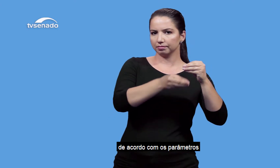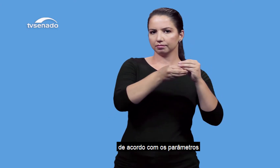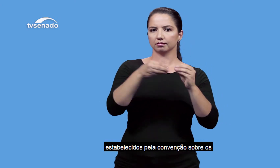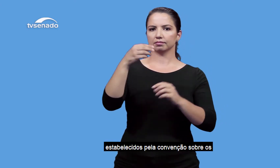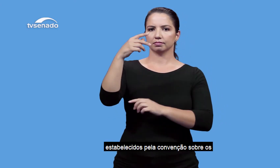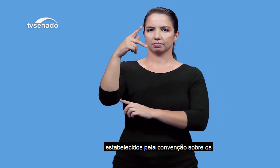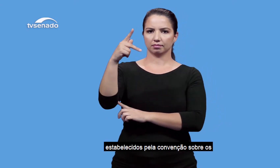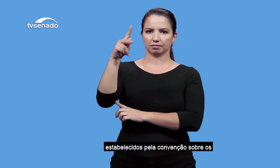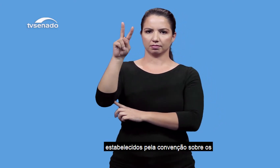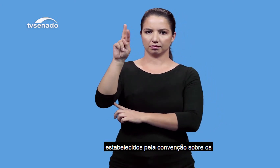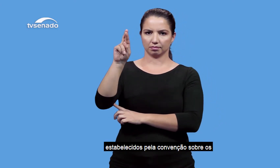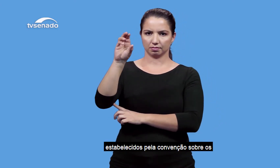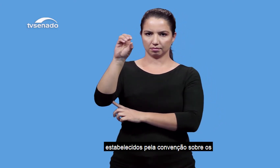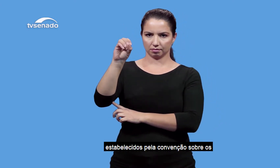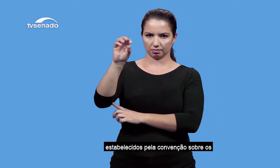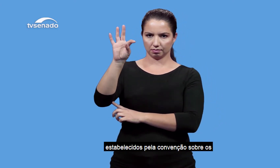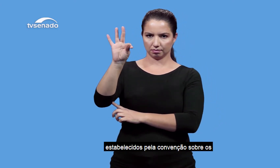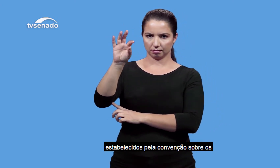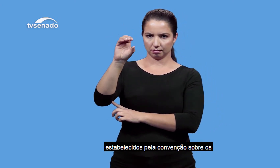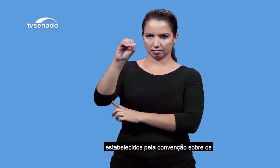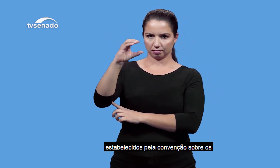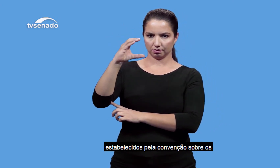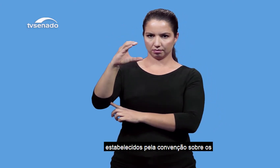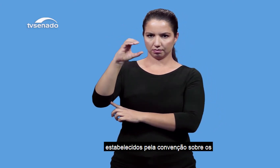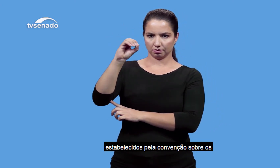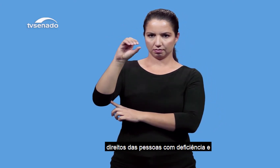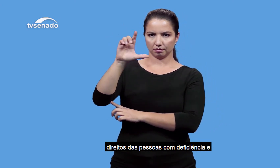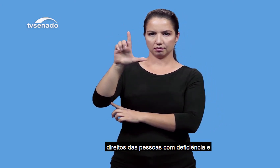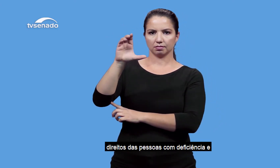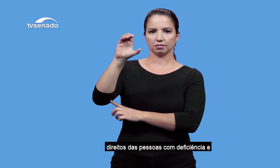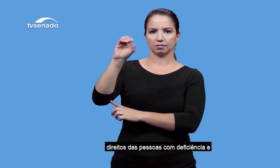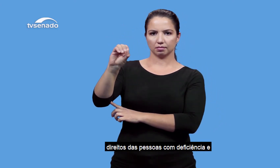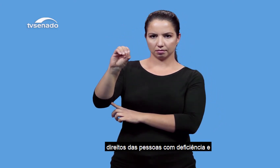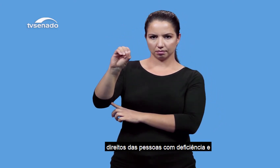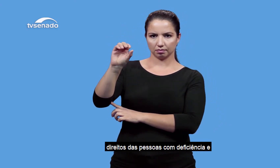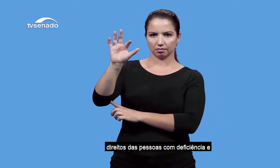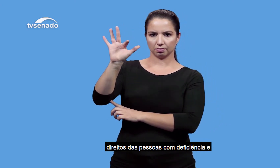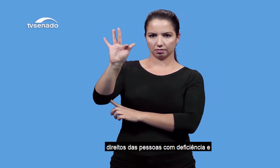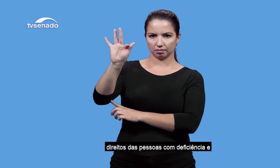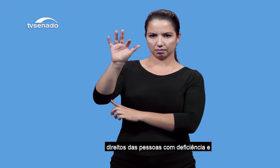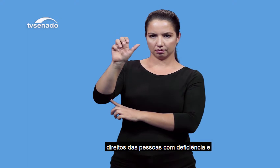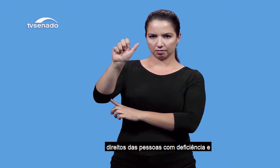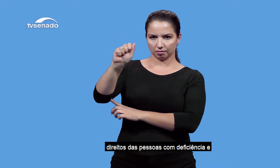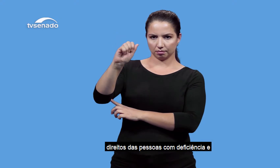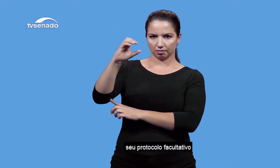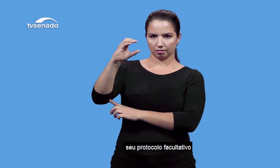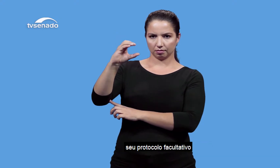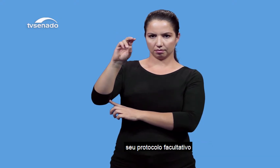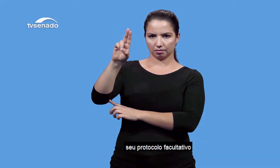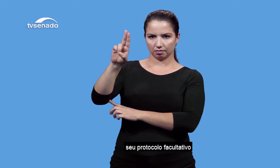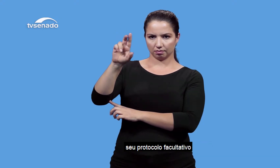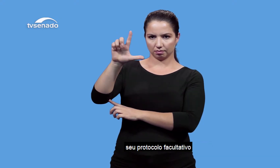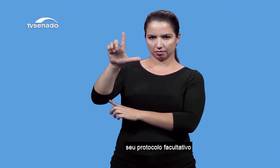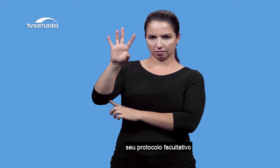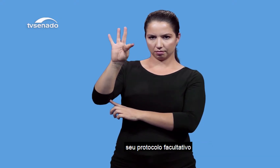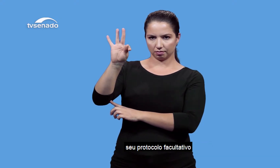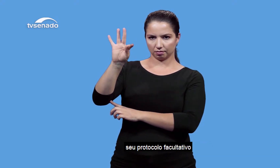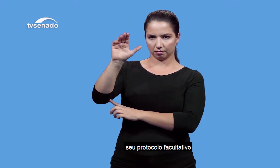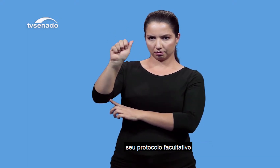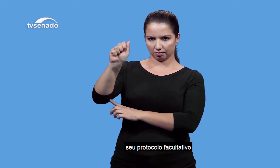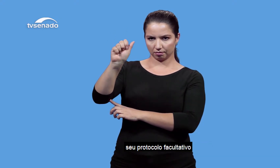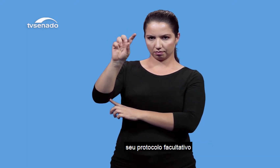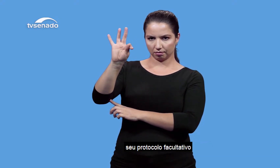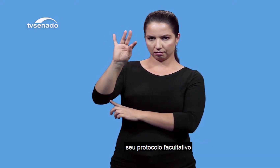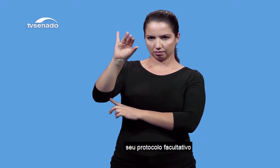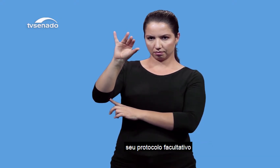com os parâmetros estabelecidos pela convenção sobre os direitos das pessoas com deficiência e seu protocolo facultativo